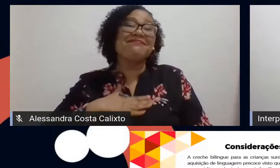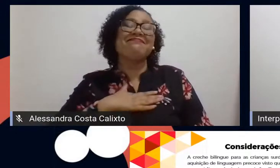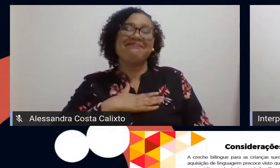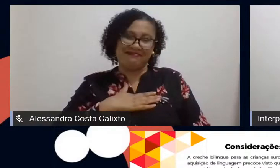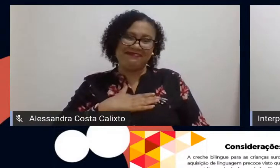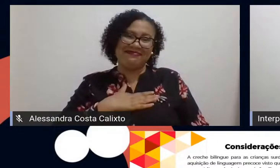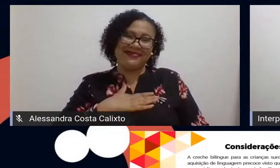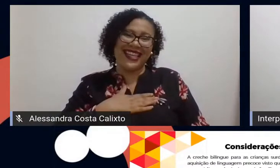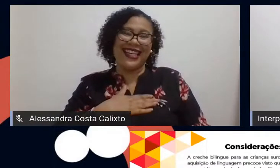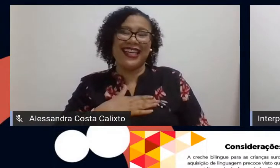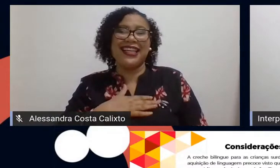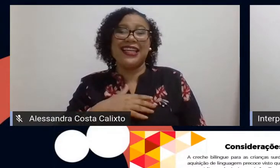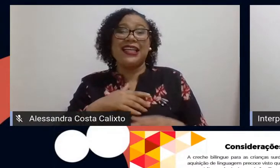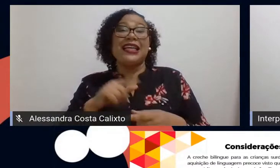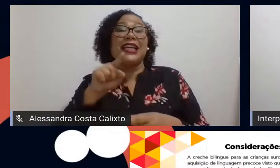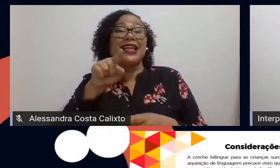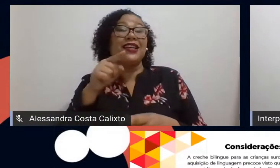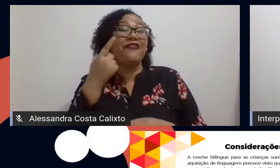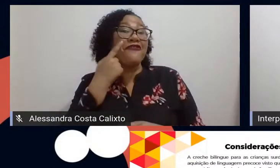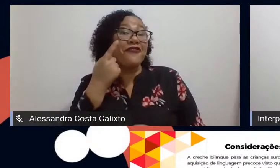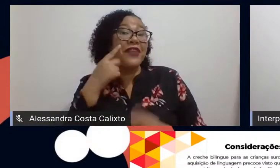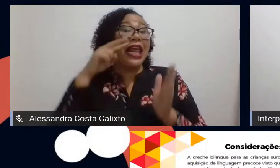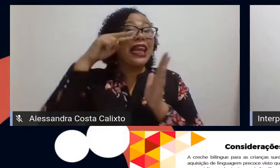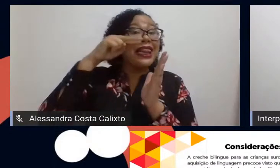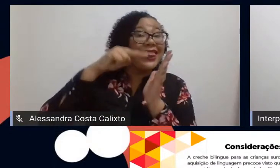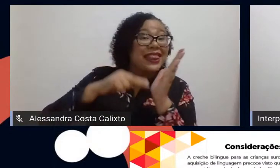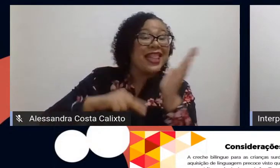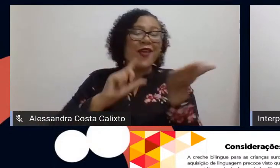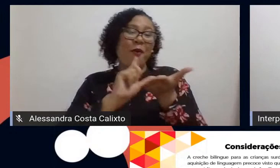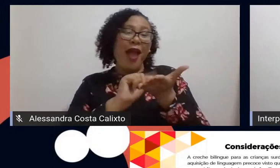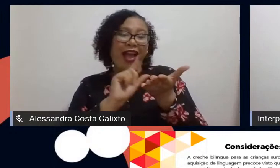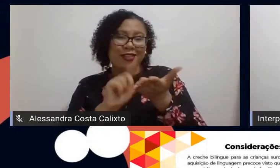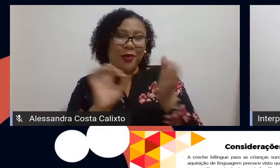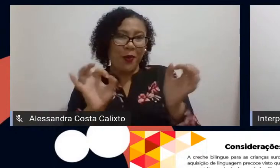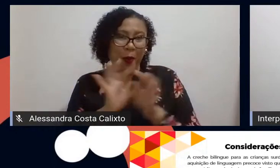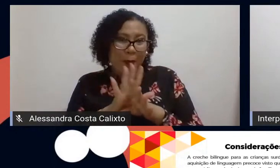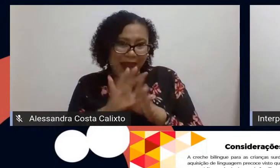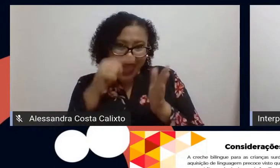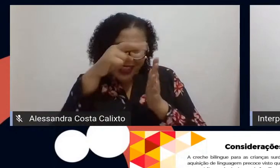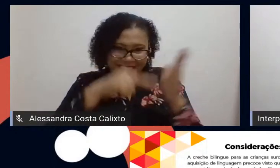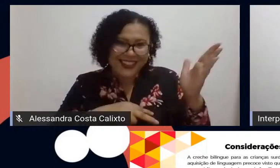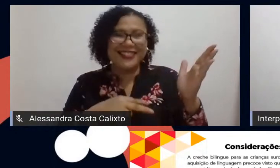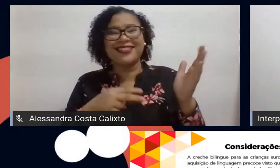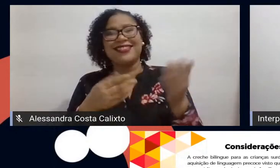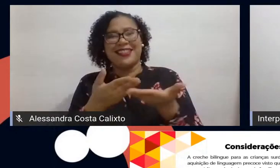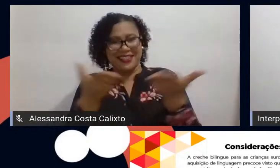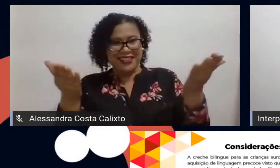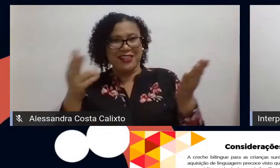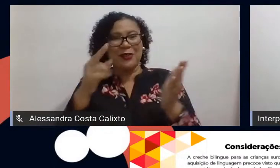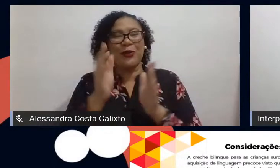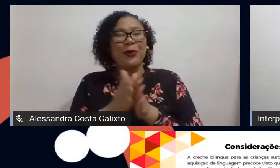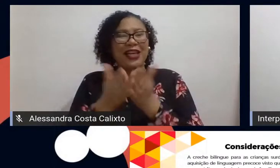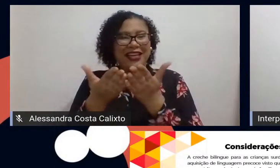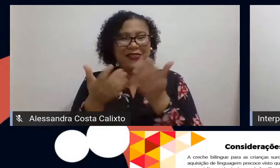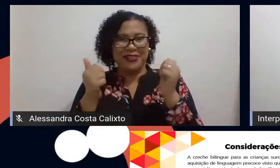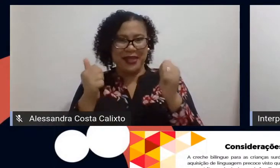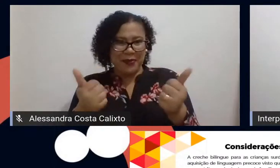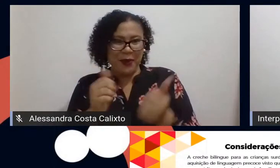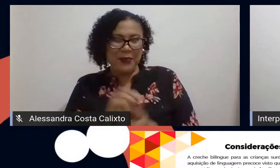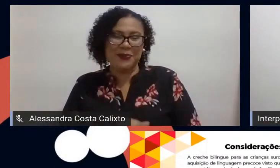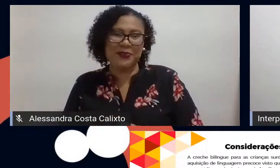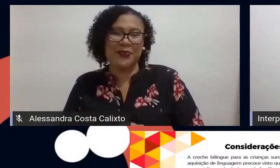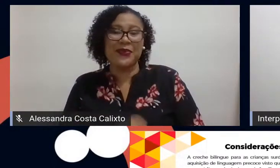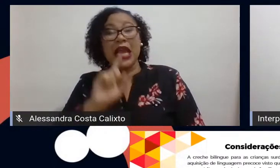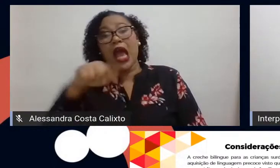torcemos e ficamos felizes de que essa pesquisa possa contribuir, né, que vocês